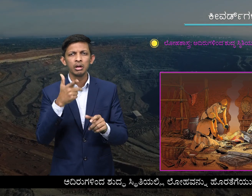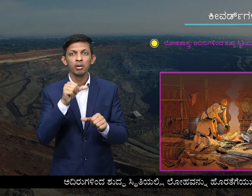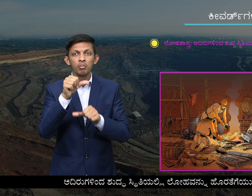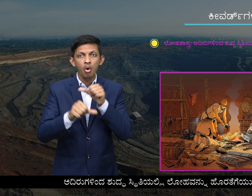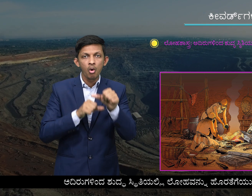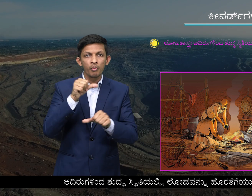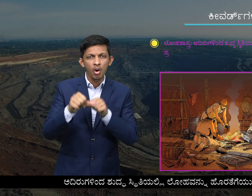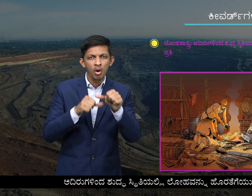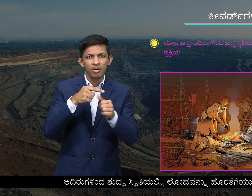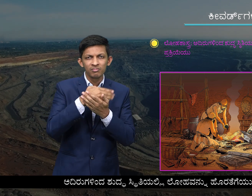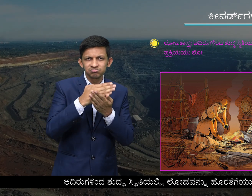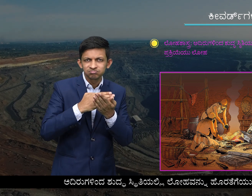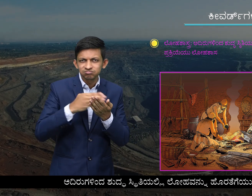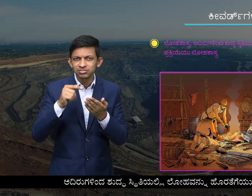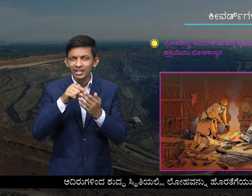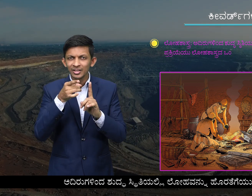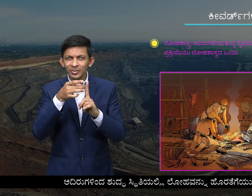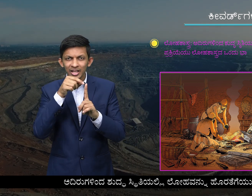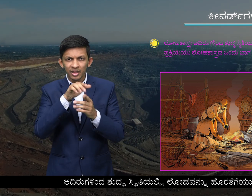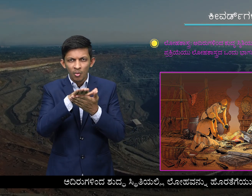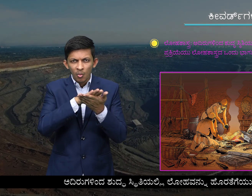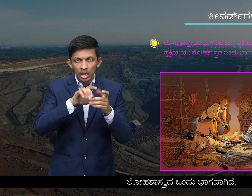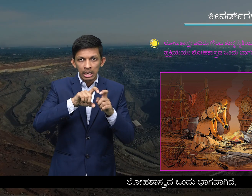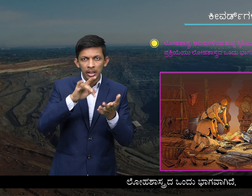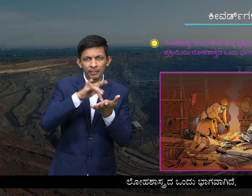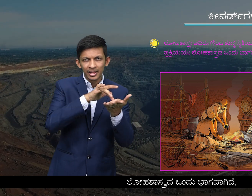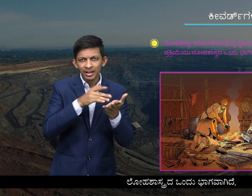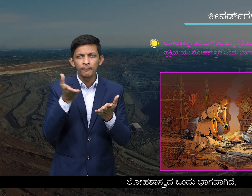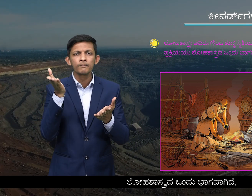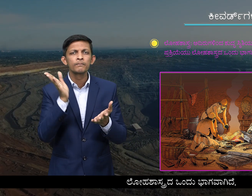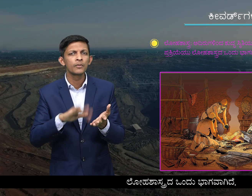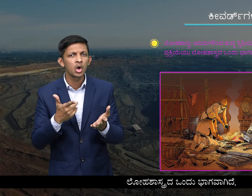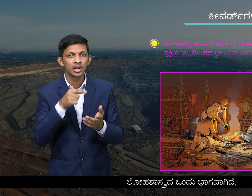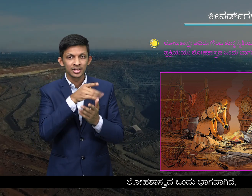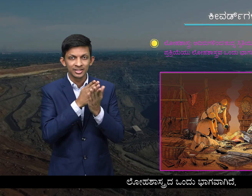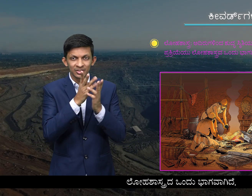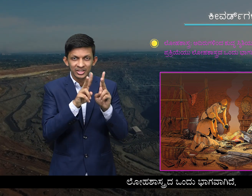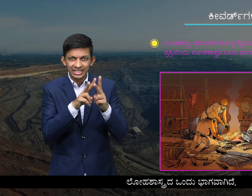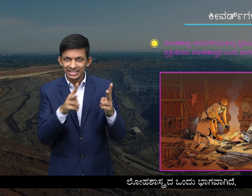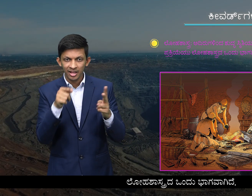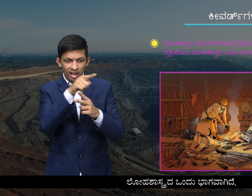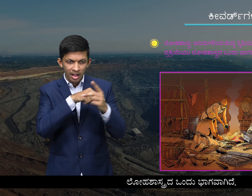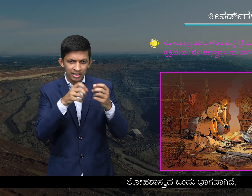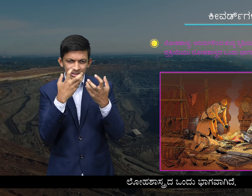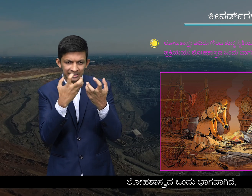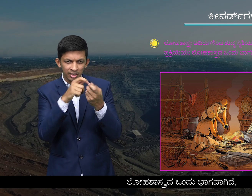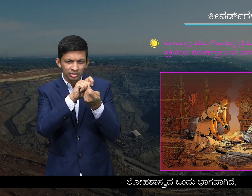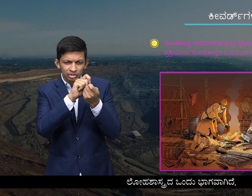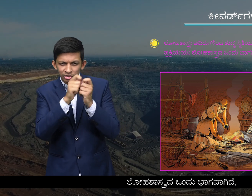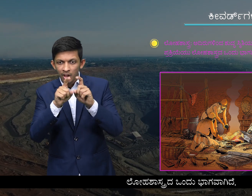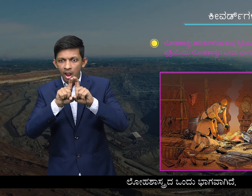ಅದಿರುಗಳಿಂದ ಶುದ್ಧ ಸ್ಥಿತಿಯಲ್ಲಿ ಲೋಹವನ್ನ ಹೊರತೆಗೆಯುವ ಪ್ರತಿಕ್ರಿಯೆಯು ಲೋಹಶಾಸ್ತ್ರದ ಒಂದು ಭಾಗವಾಗಿದೆ.